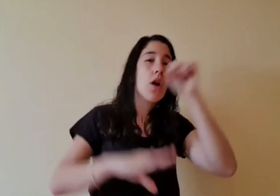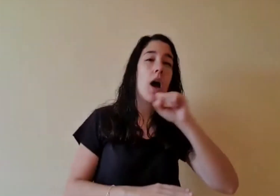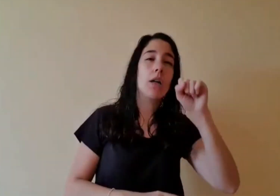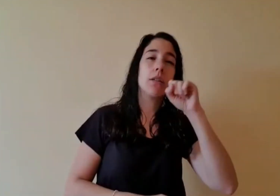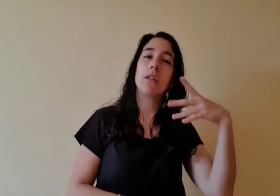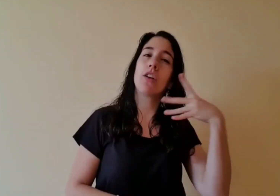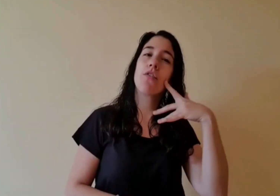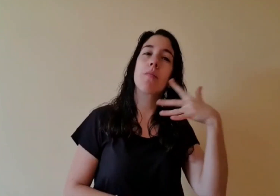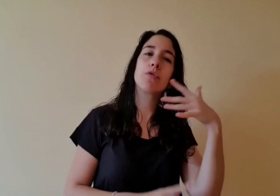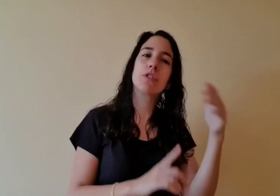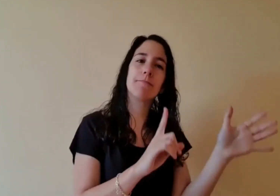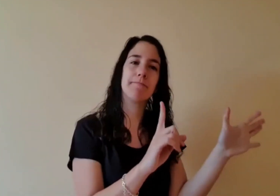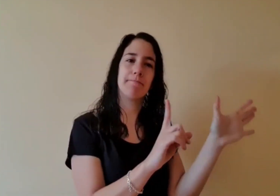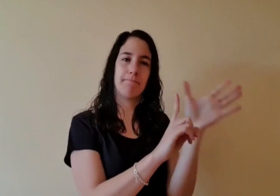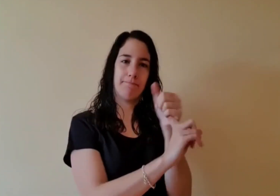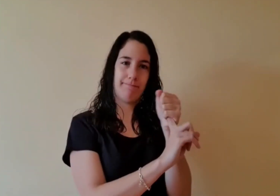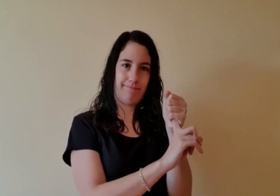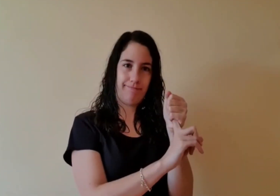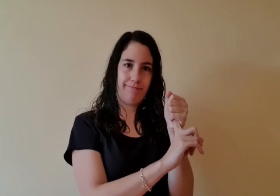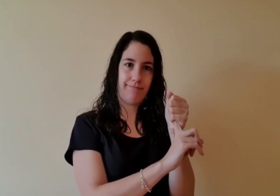ayuda. Y es